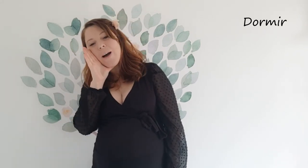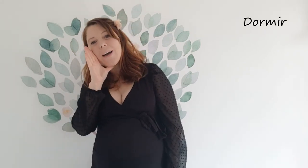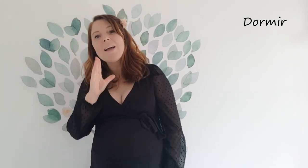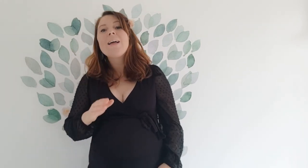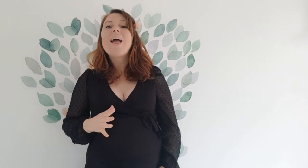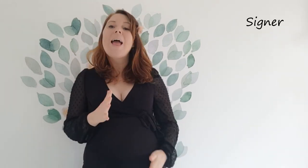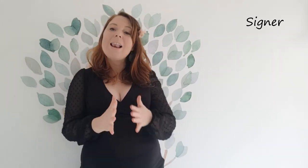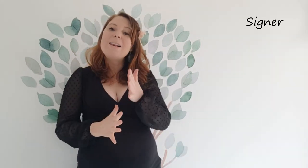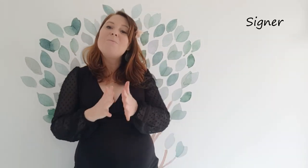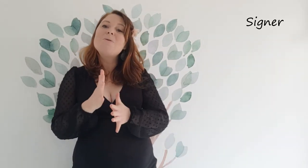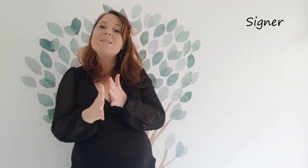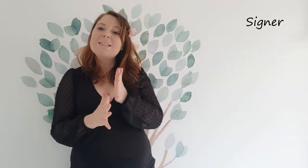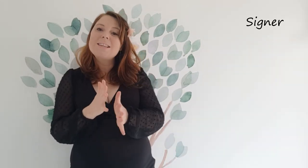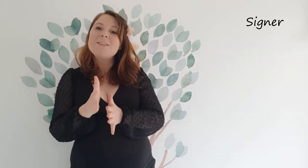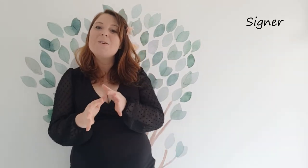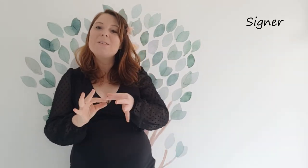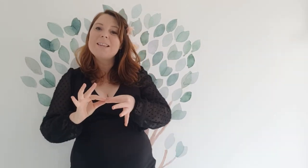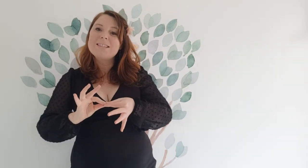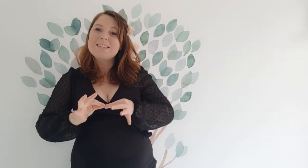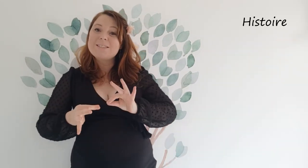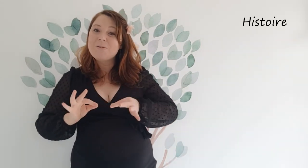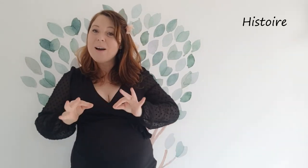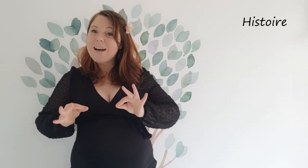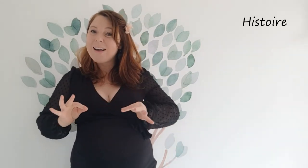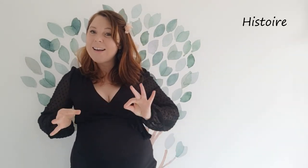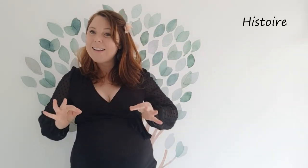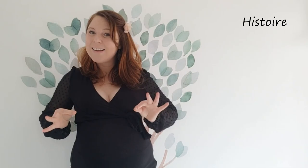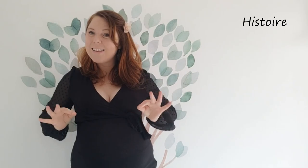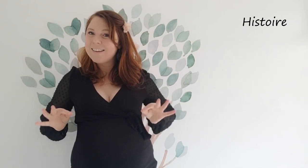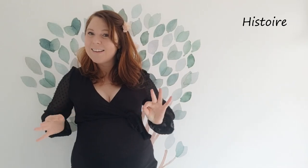soir, elle me signe des histoires.